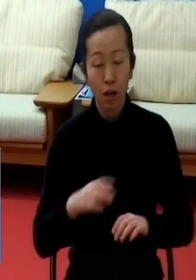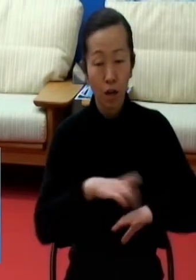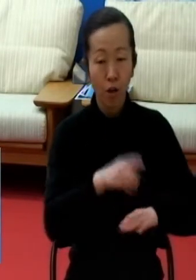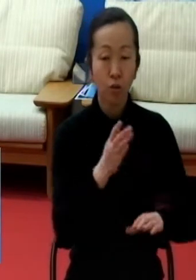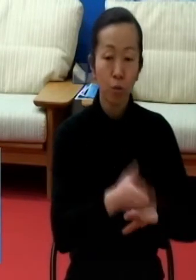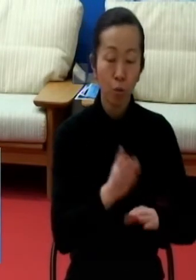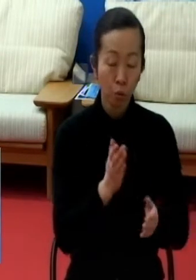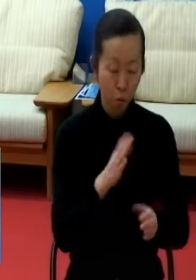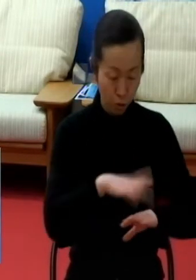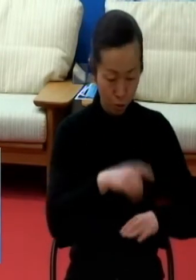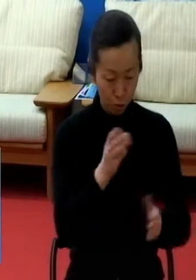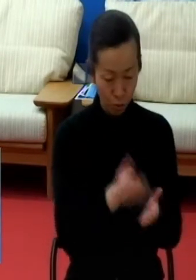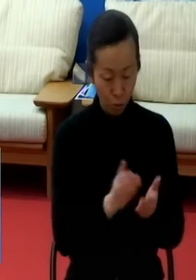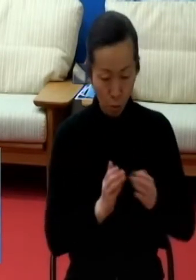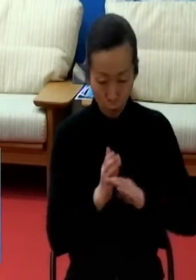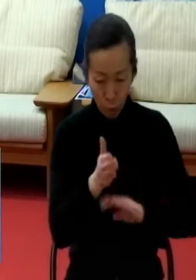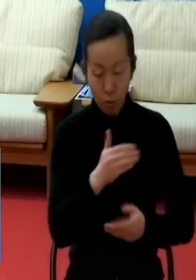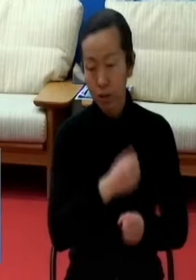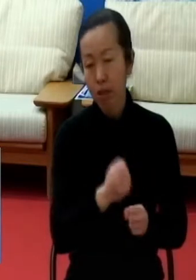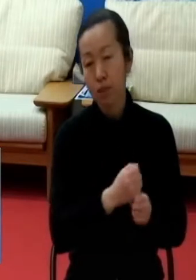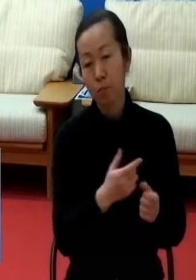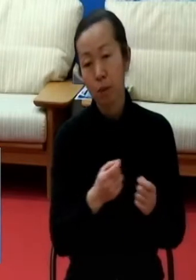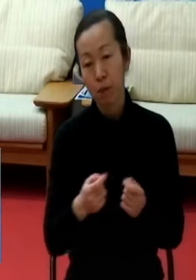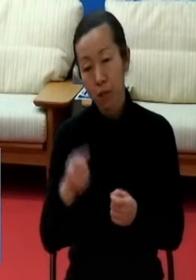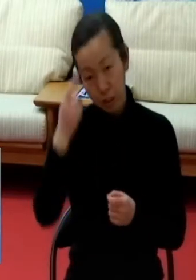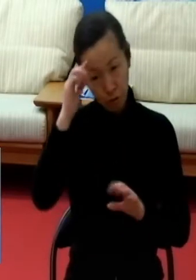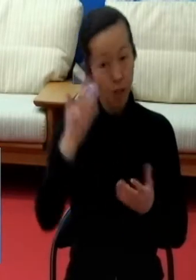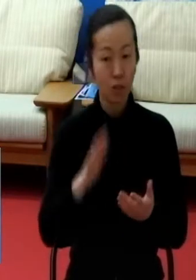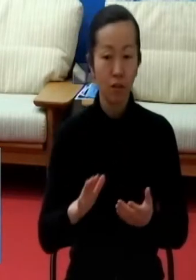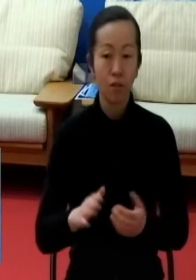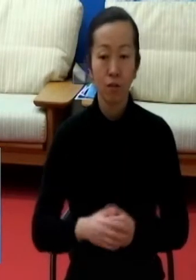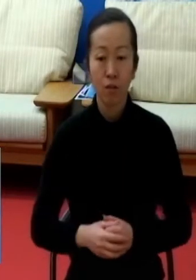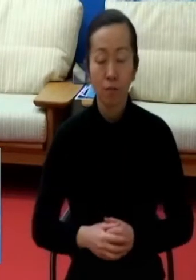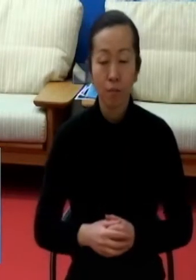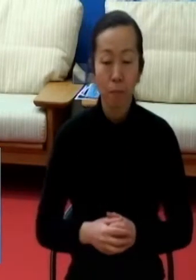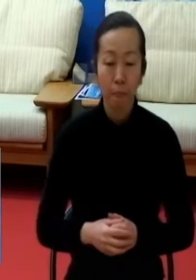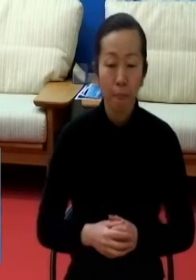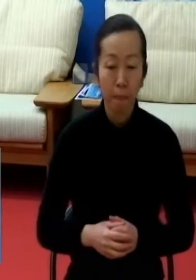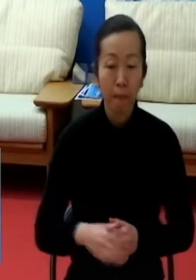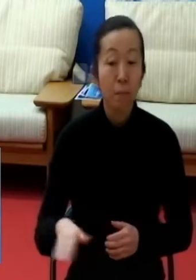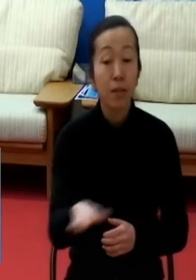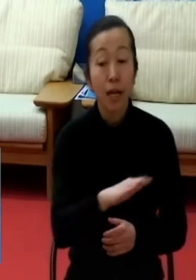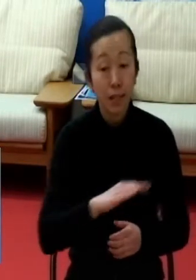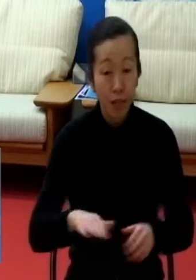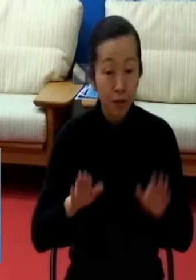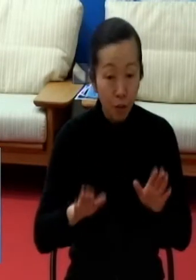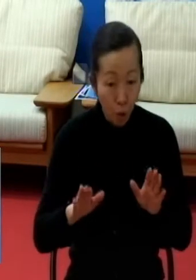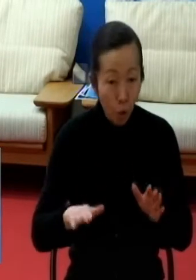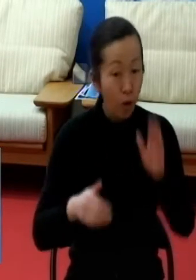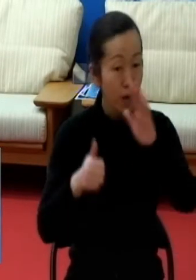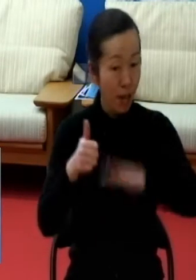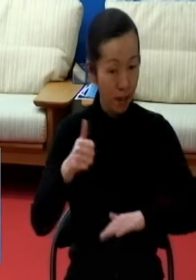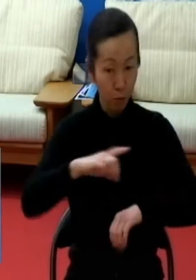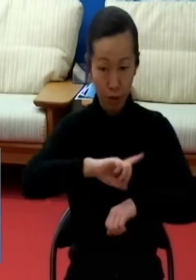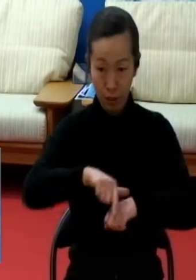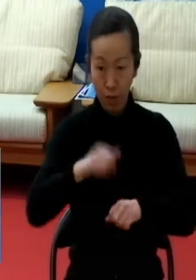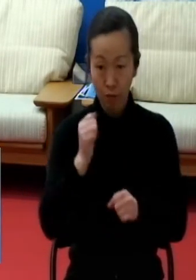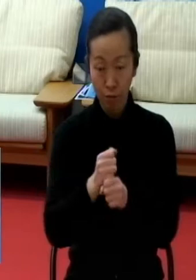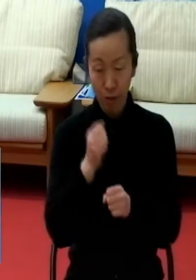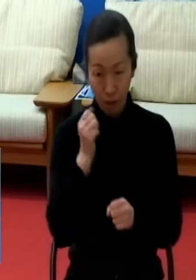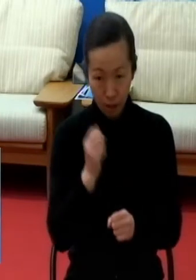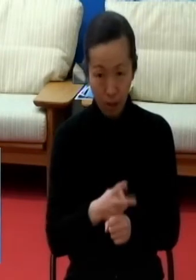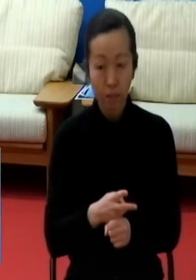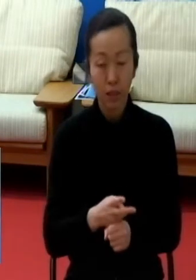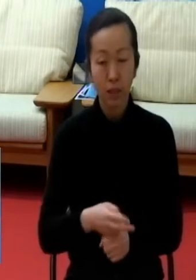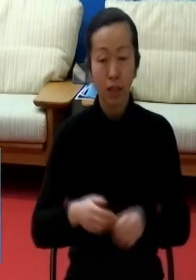예배 시간에 우리 다시 한번 하나님의 음성을 듣는 귀한 시간이 되시길 바랍니다. 皆さん今日この礼拝時間がもう一度神の御